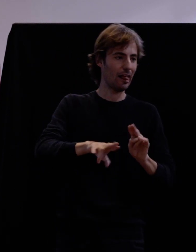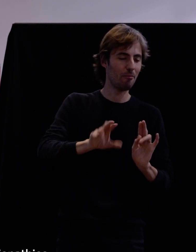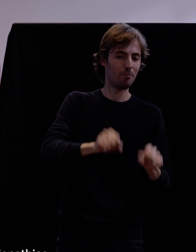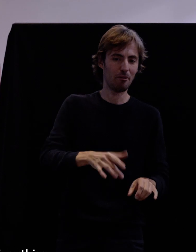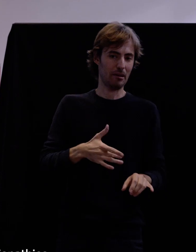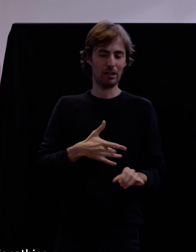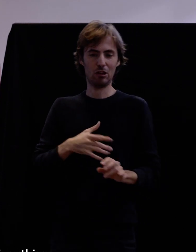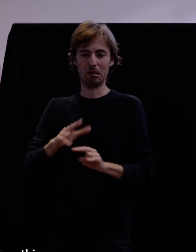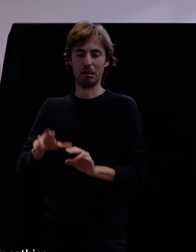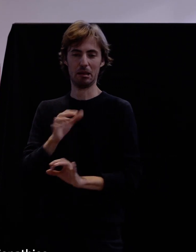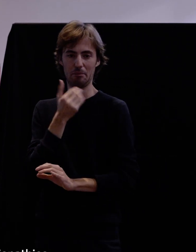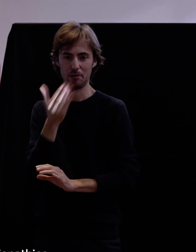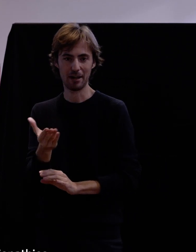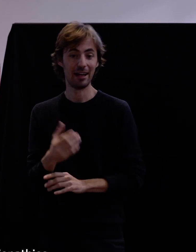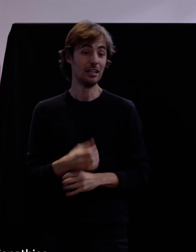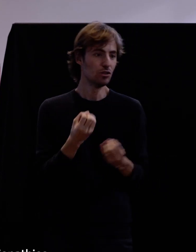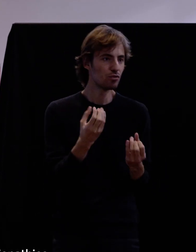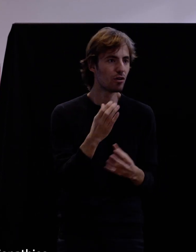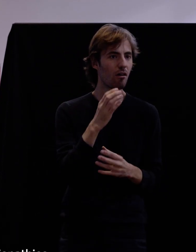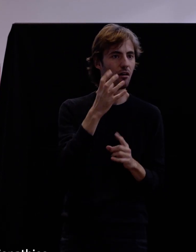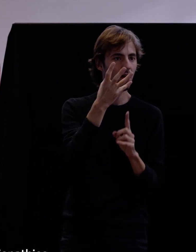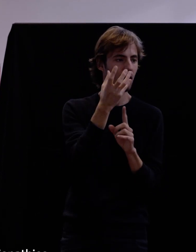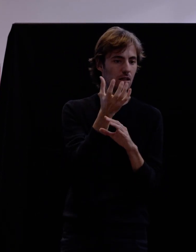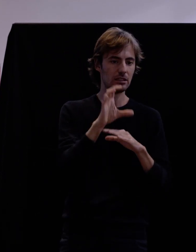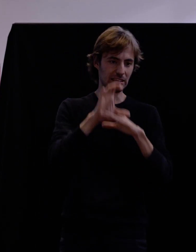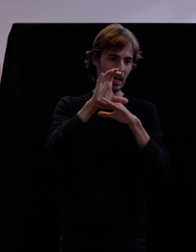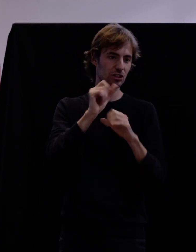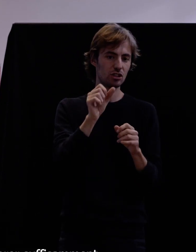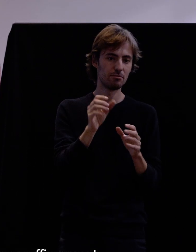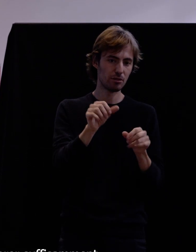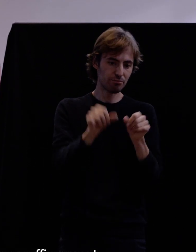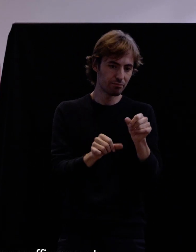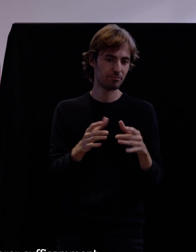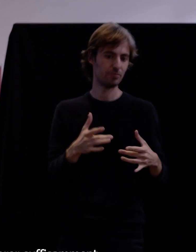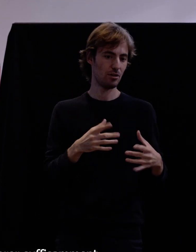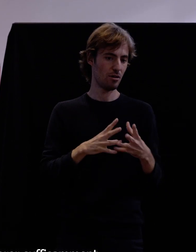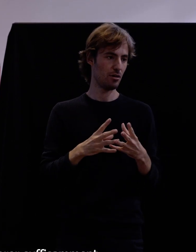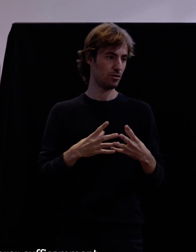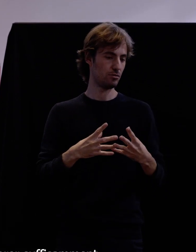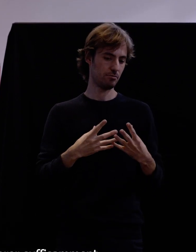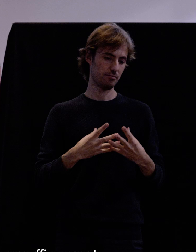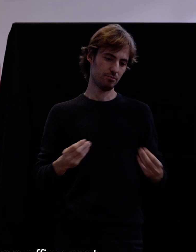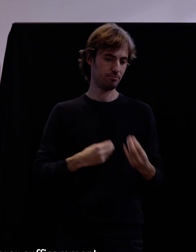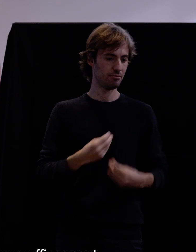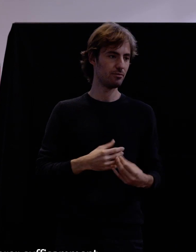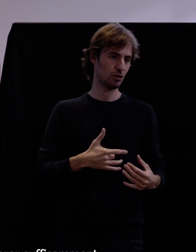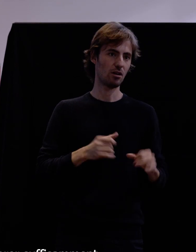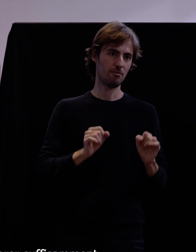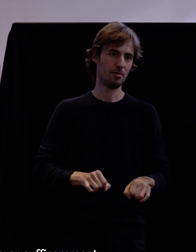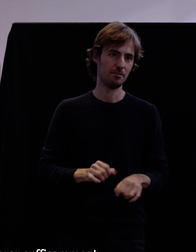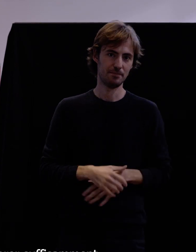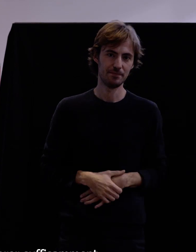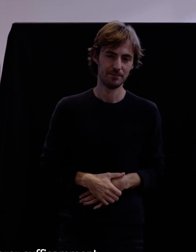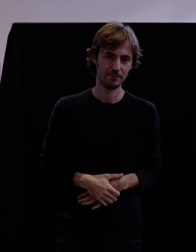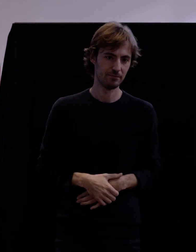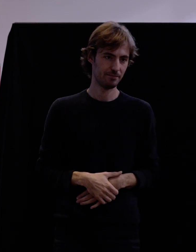s'exprimer. Donc les cardiopathies du charge, en général, font des cœurs guéris. Ils arrivent à les réparer suffisamment pour que ce soit